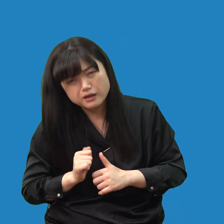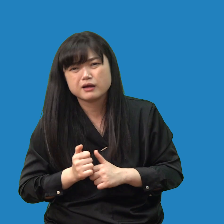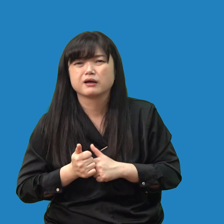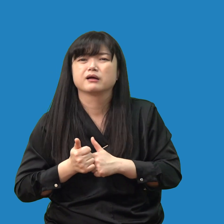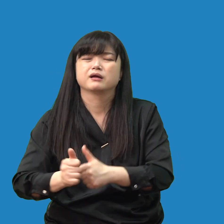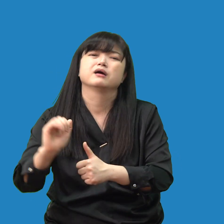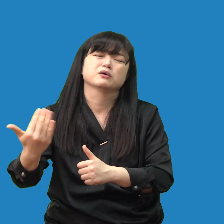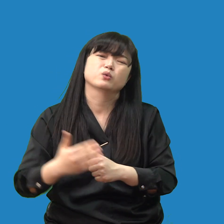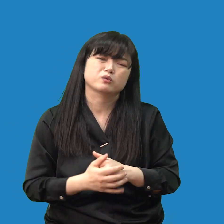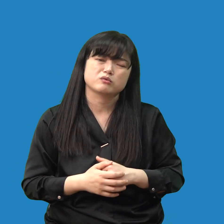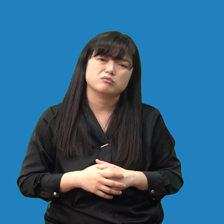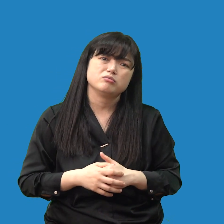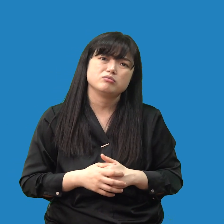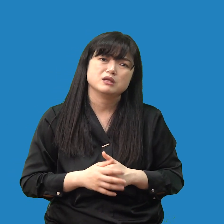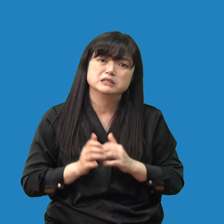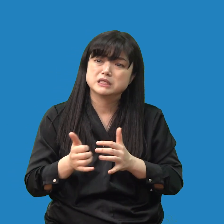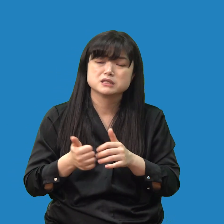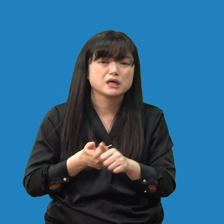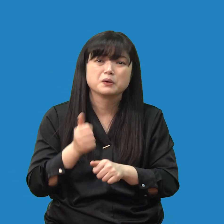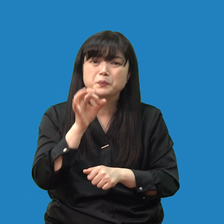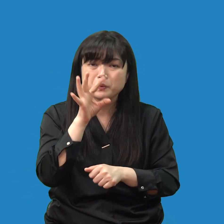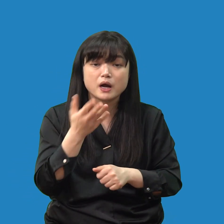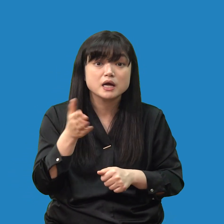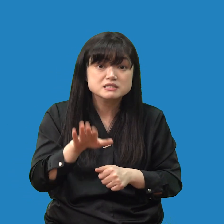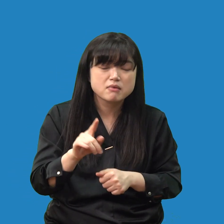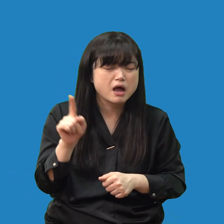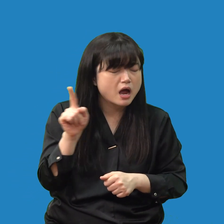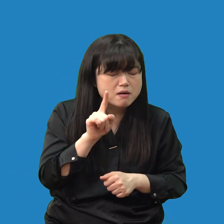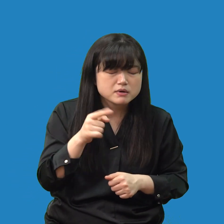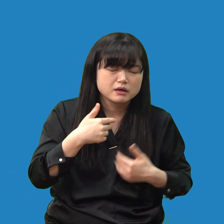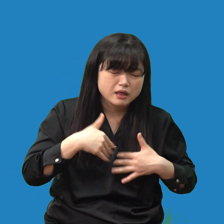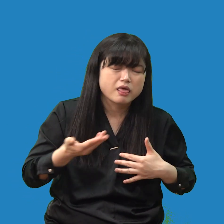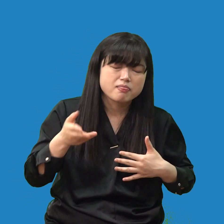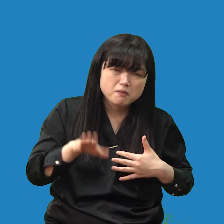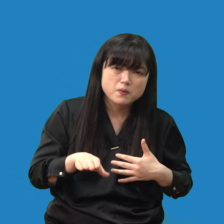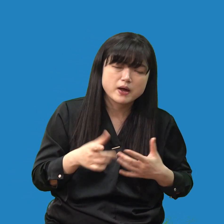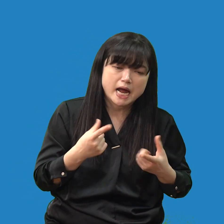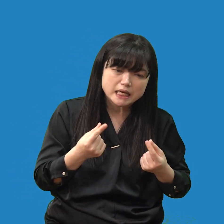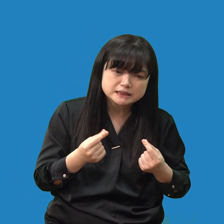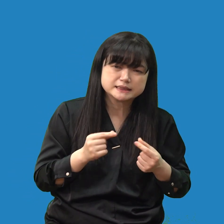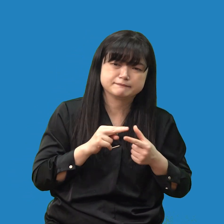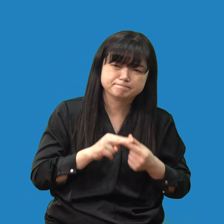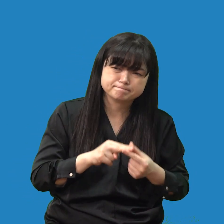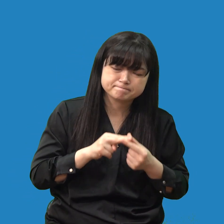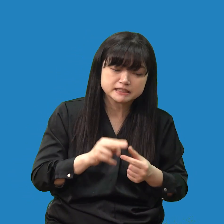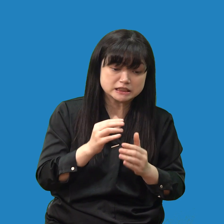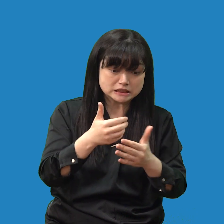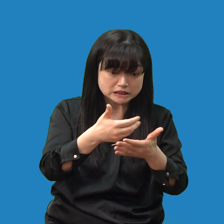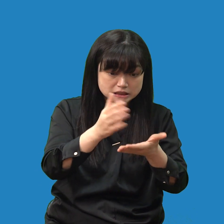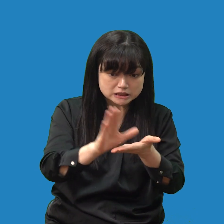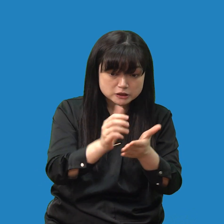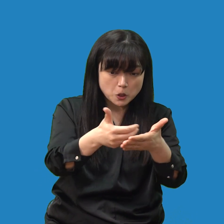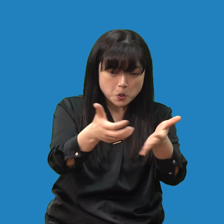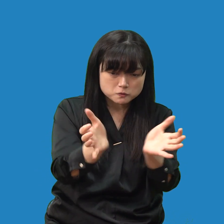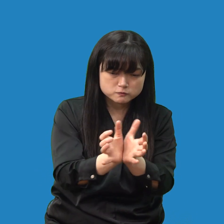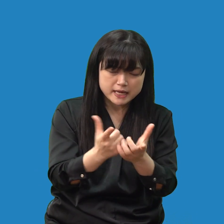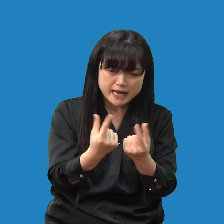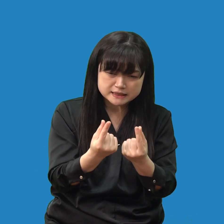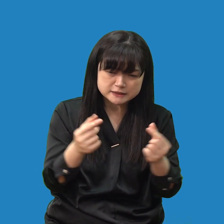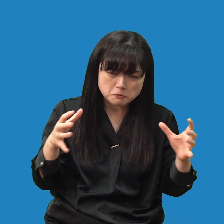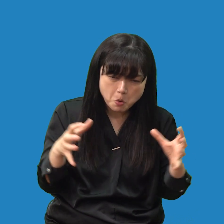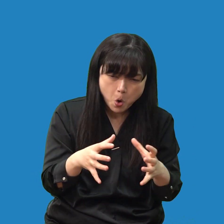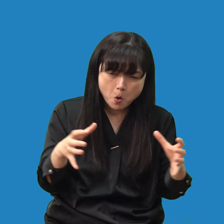그 세상 압력을 이길 수 없습니다. 하지만 우리가 아무리 약하더라도 그리스도의 공동체로 함께